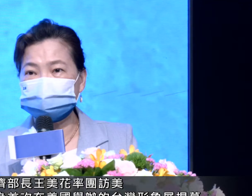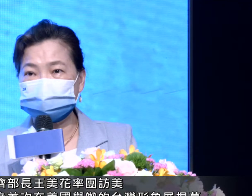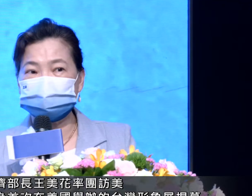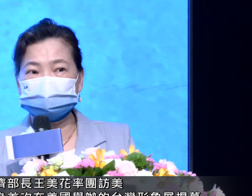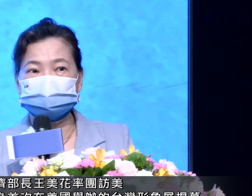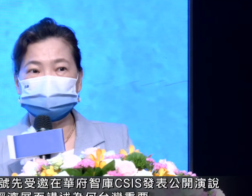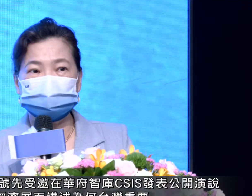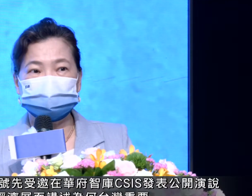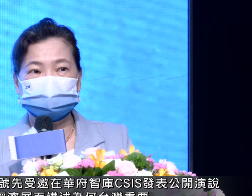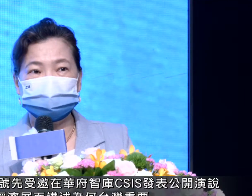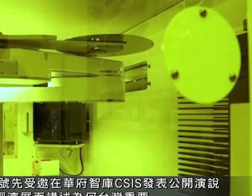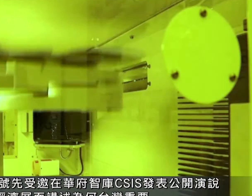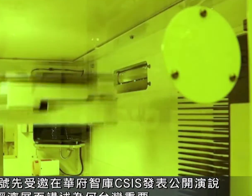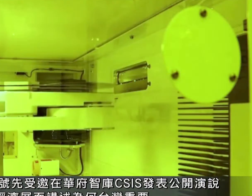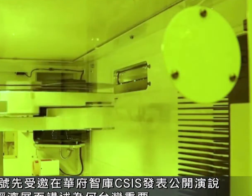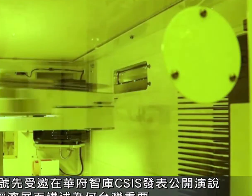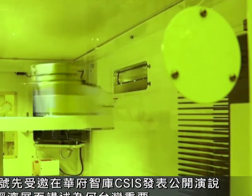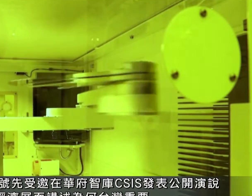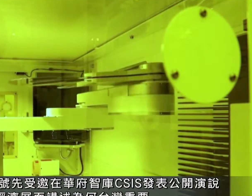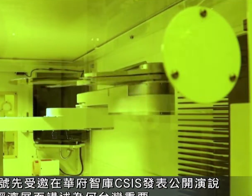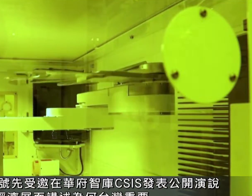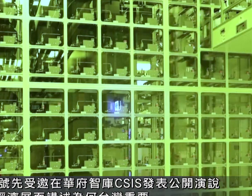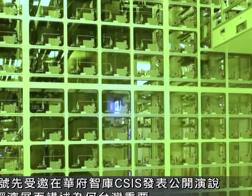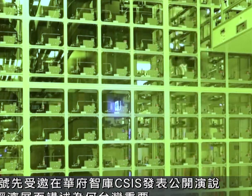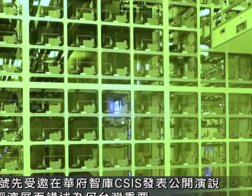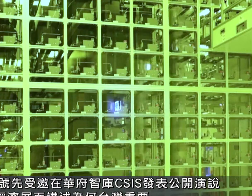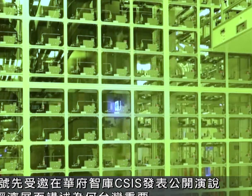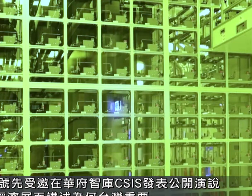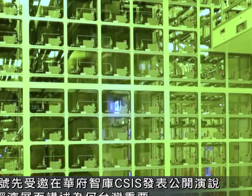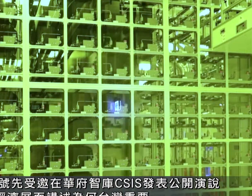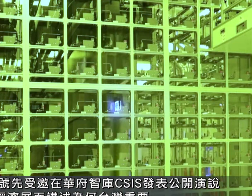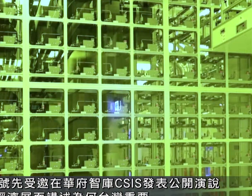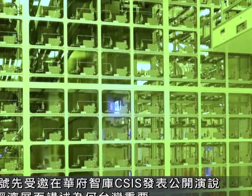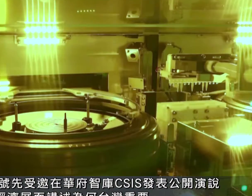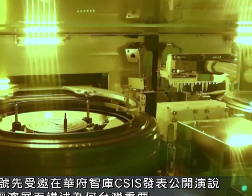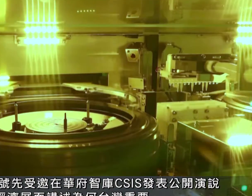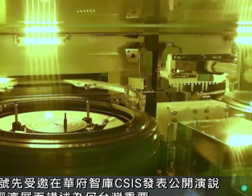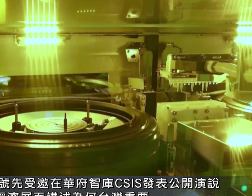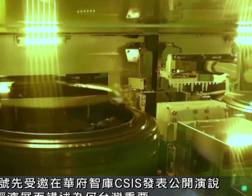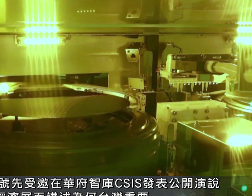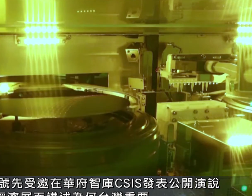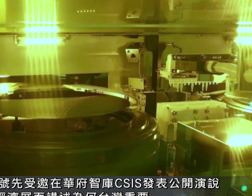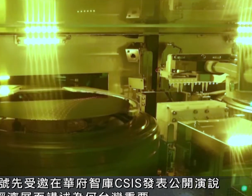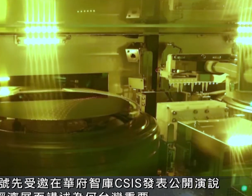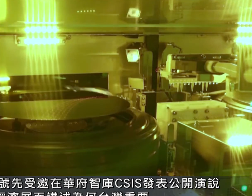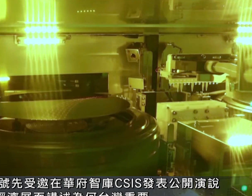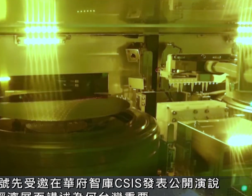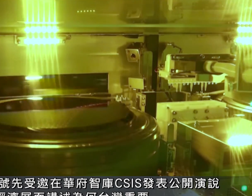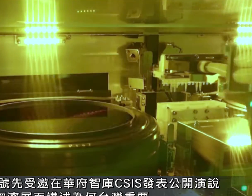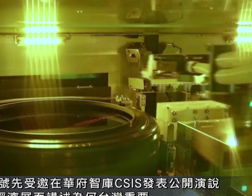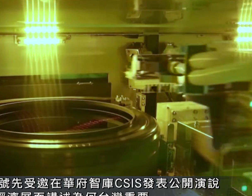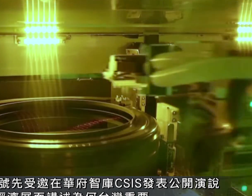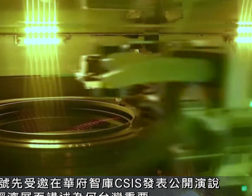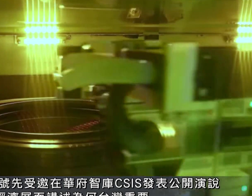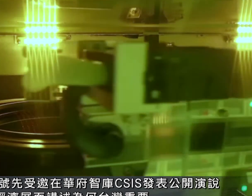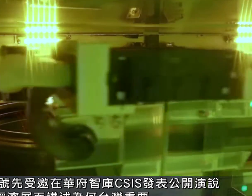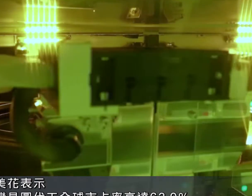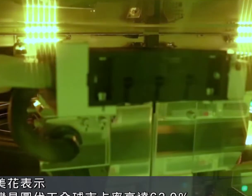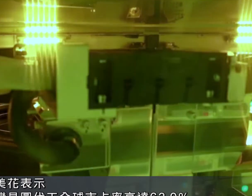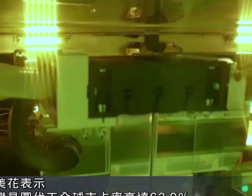揭幕。12号先受邀在华府智库 CSIS 发表公开演说，从经济层面讲述为何台湾重要。王美花表